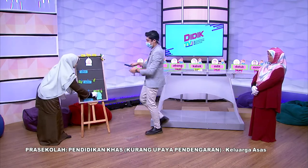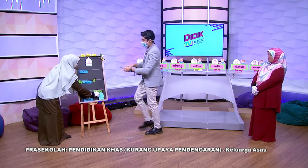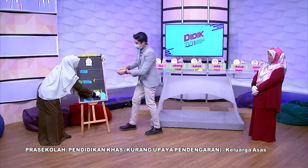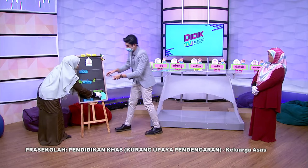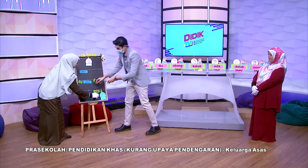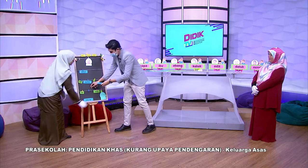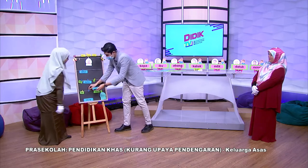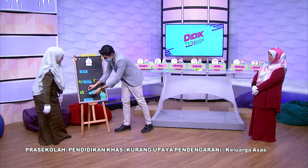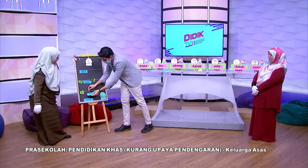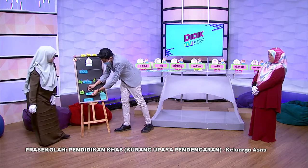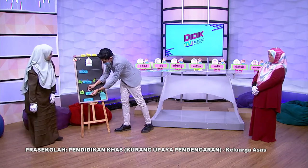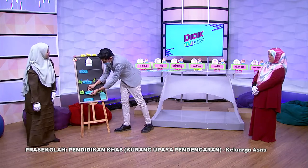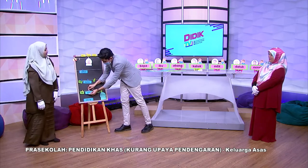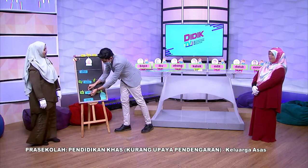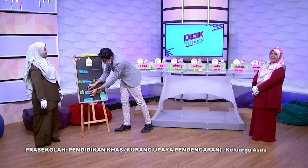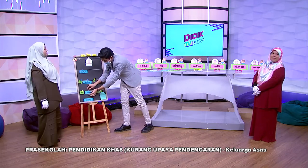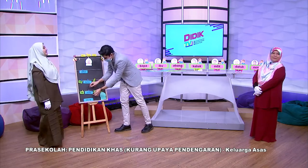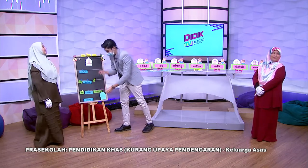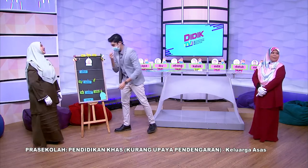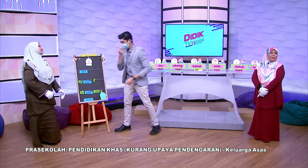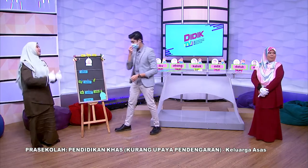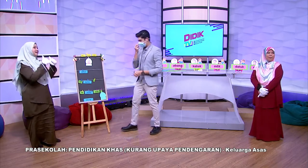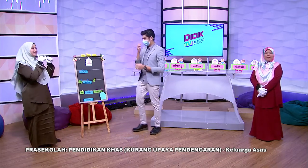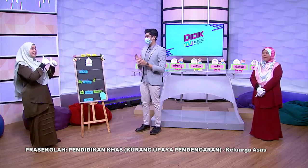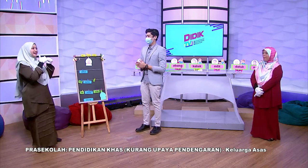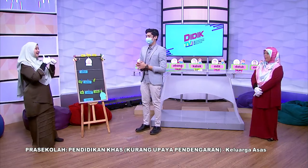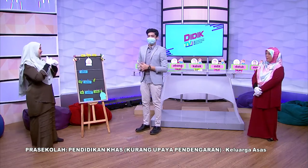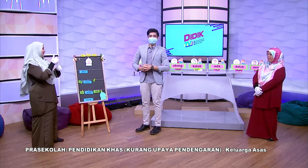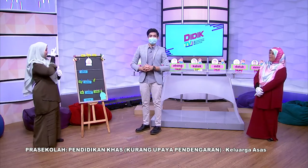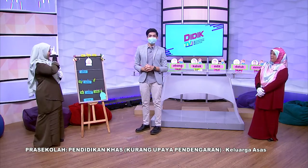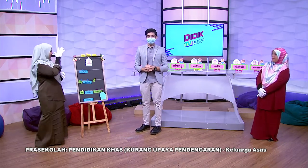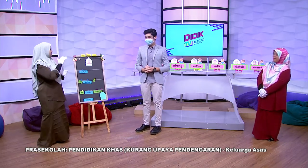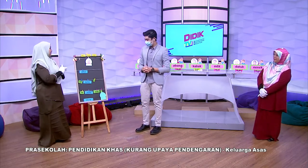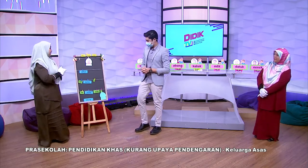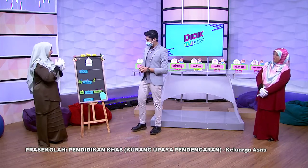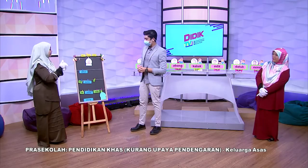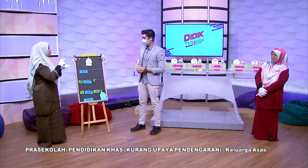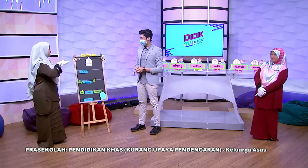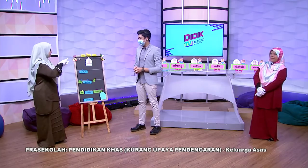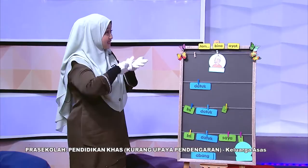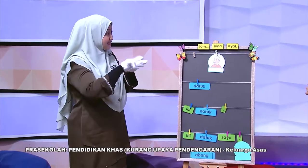oke bye oke pandai-pandai invasi membaca